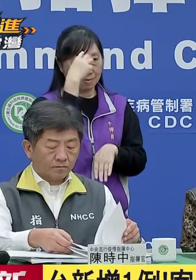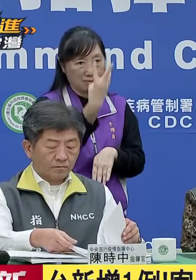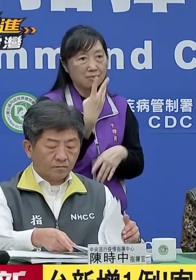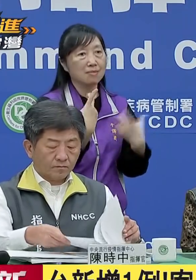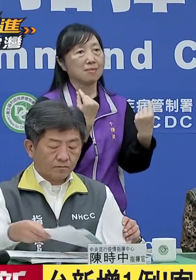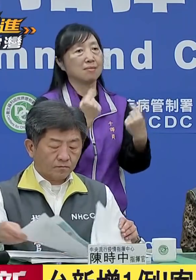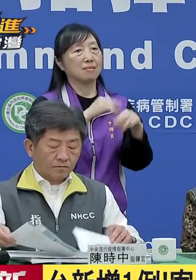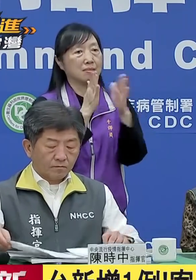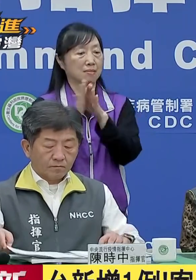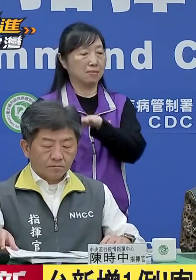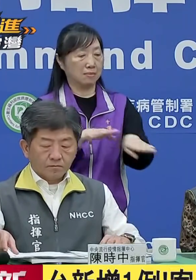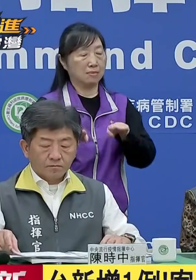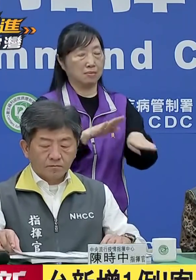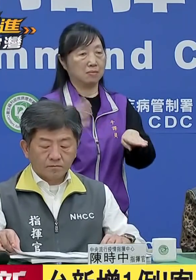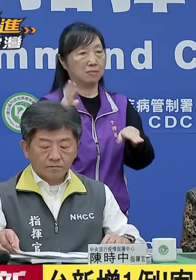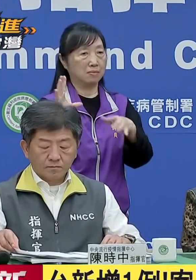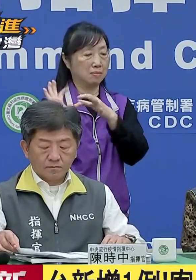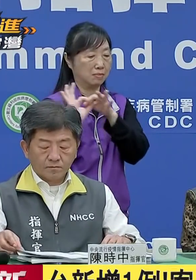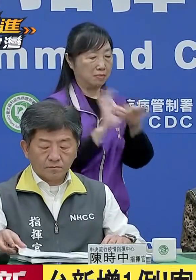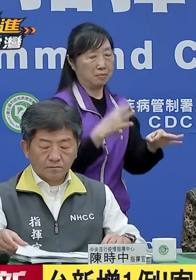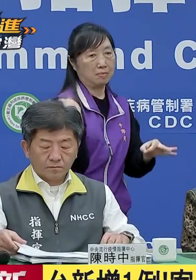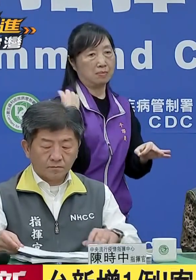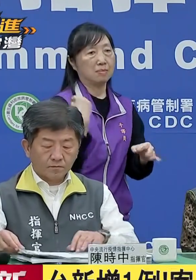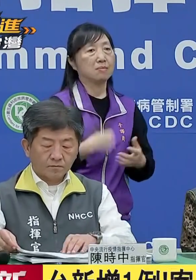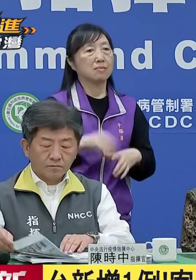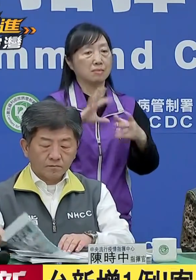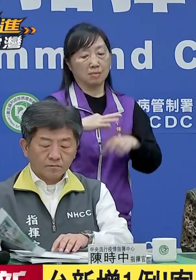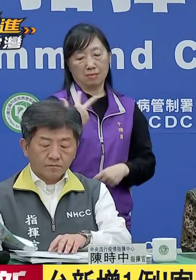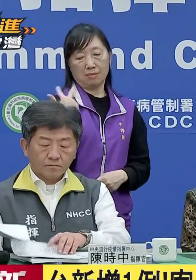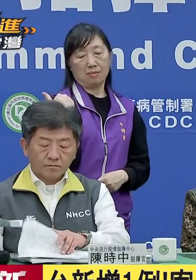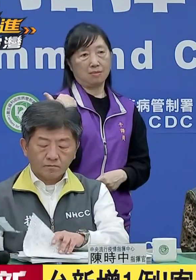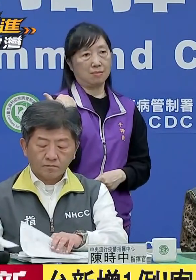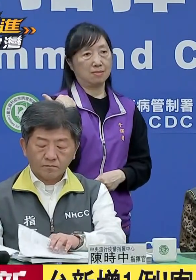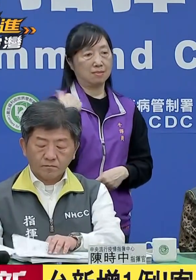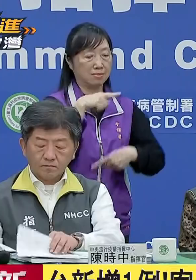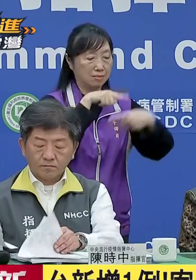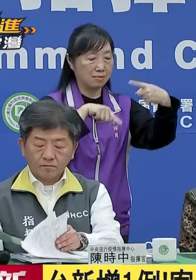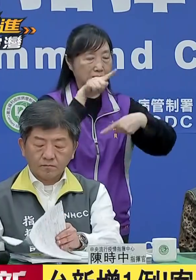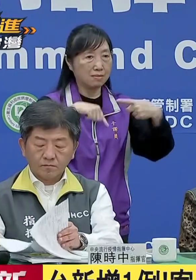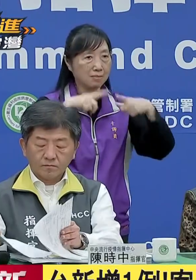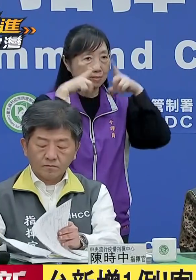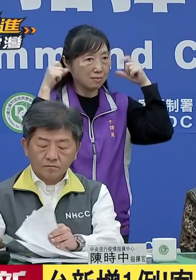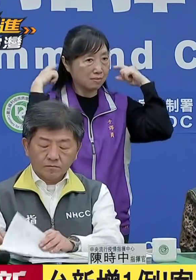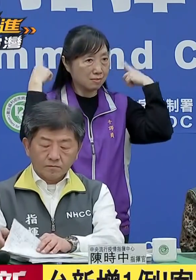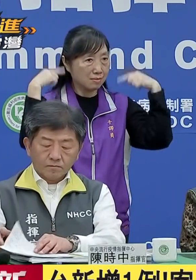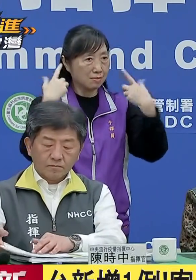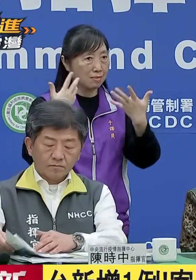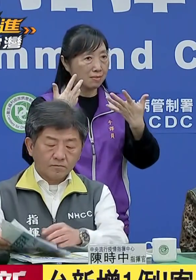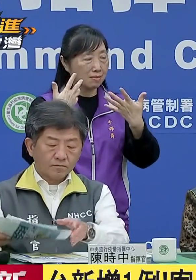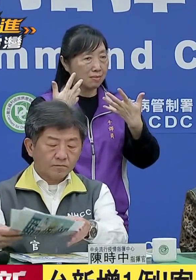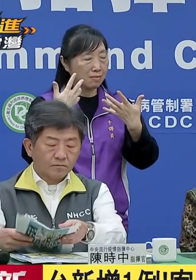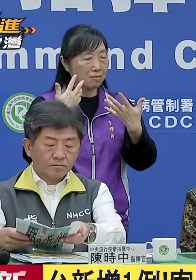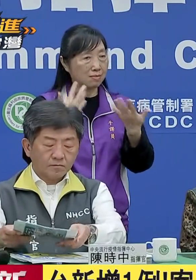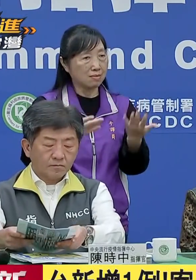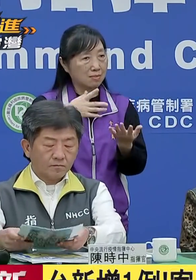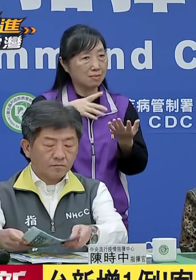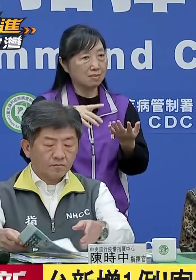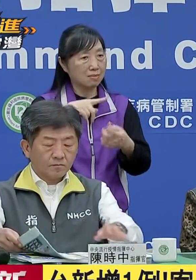在全力的冲刺，所以我们在上个礼拜呢，平均的口罩的产量仍然可以达